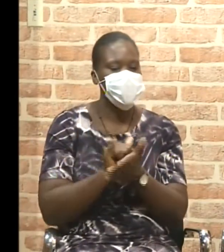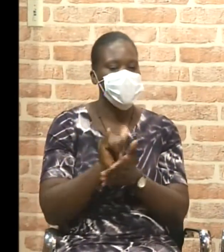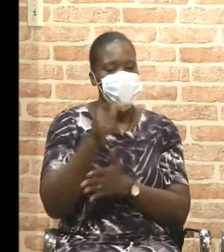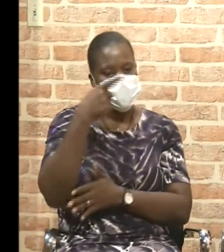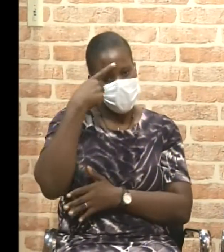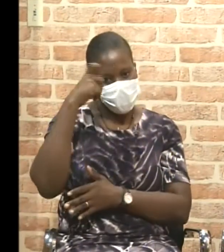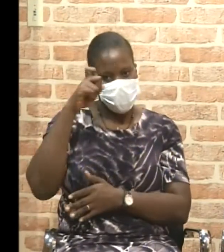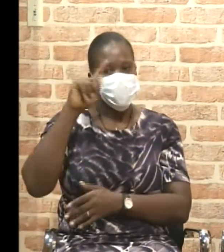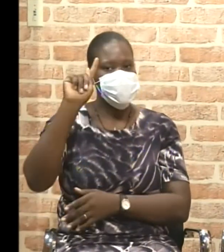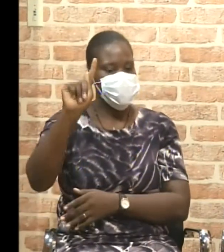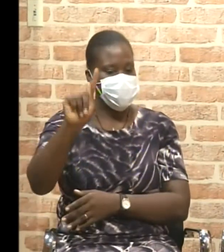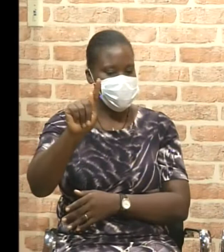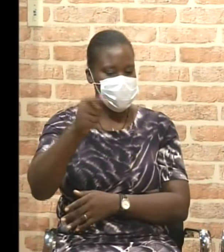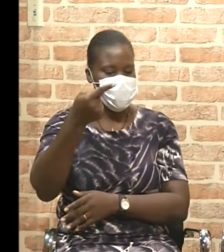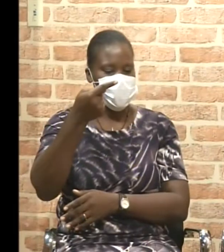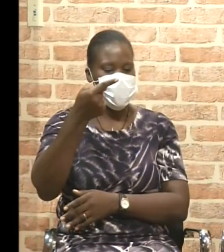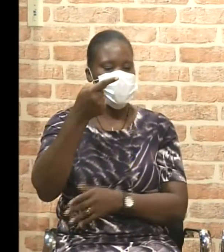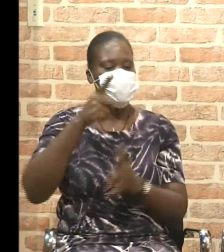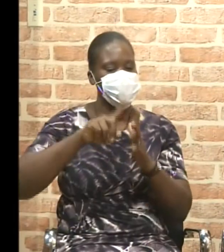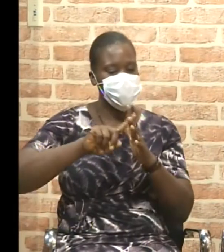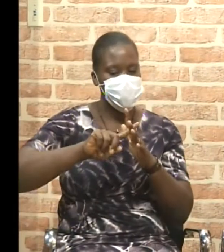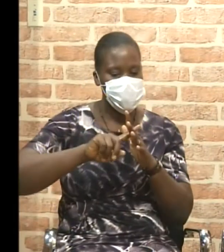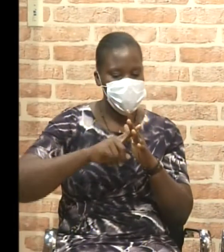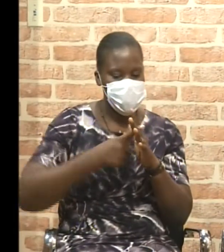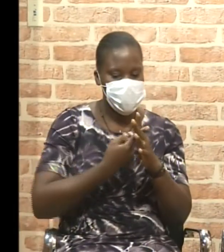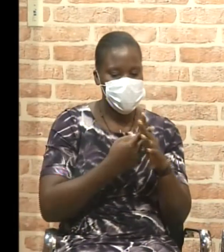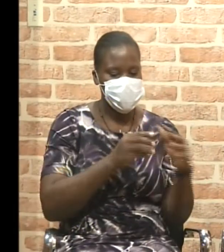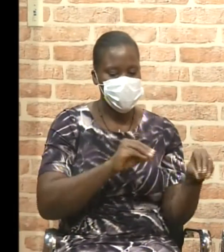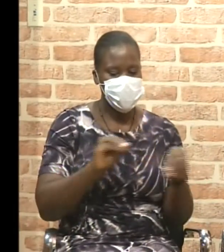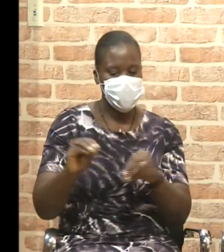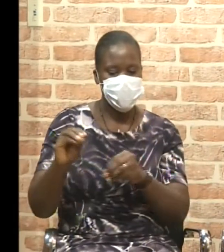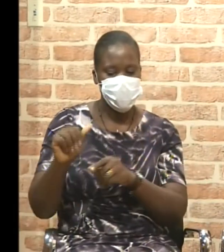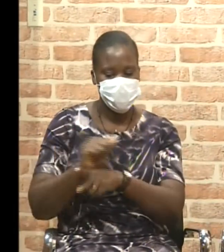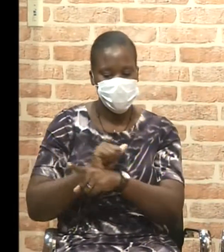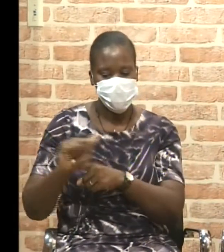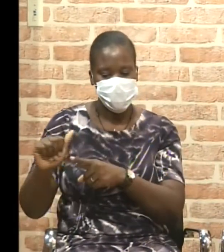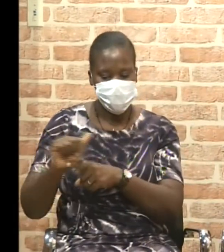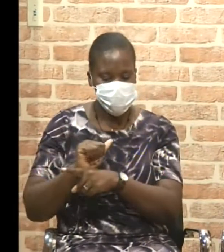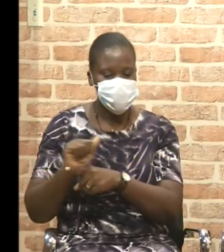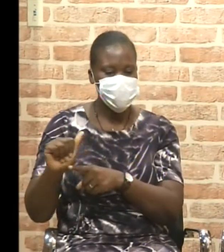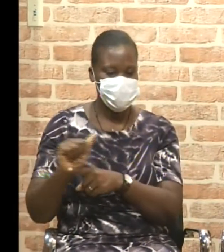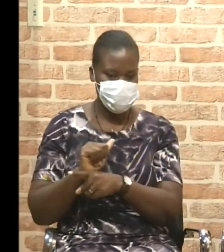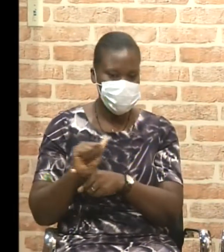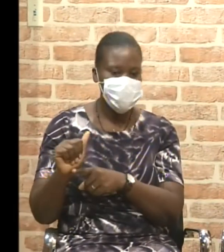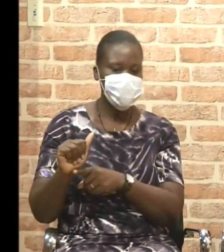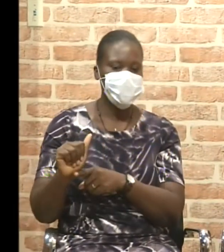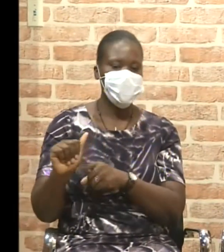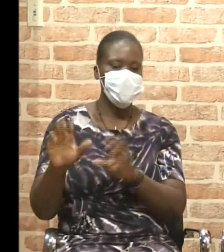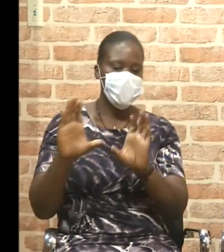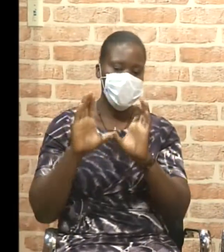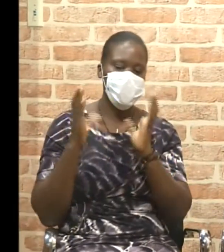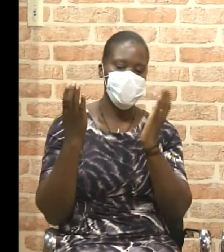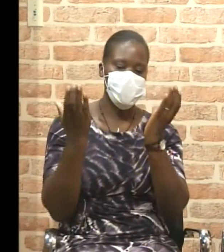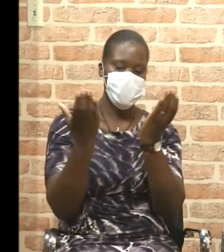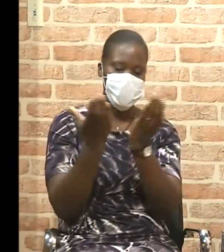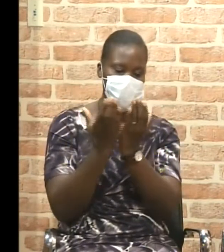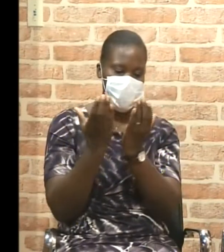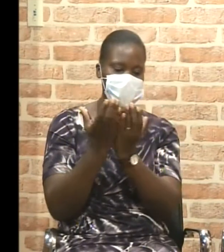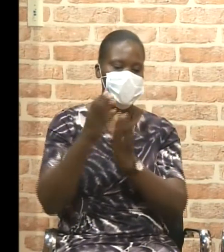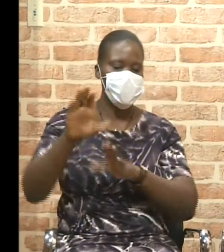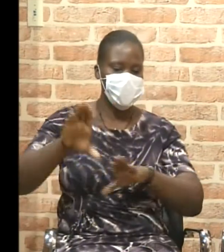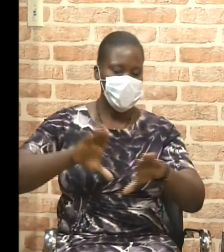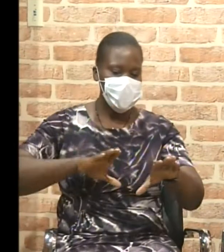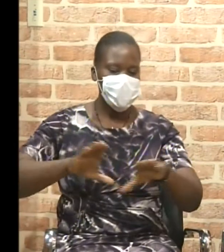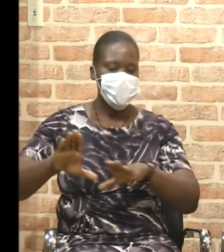en premier pour que nous capables commencer à mettre en application recommandations et comité Genève l'ont fait à